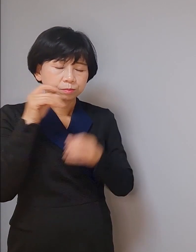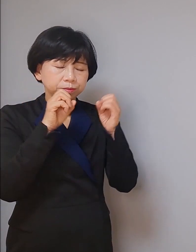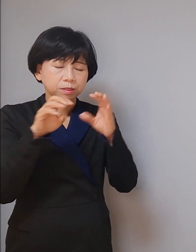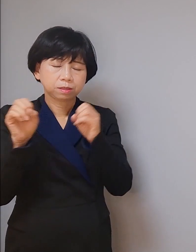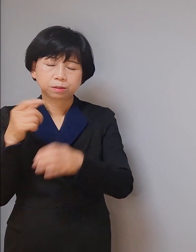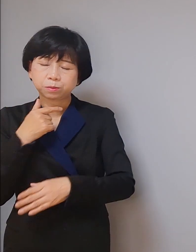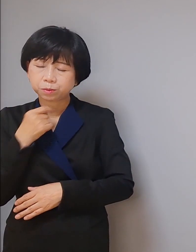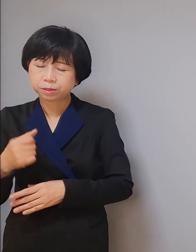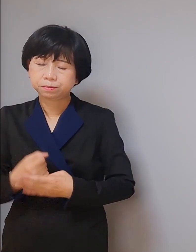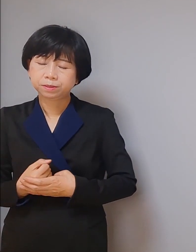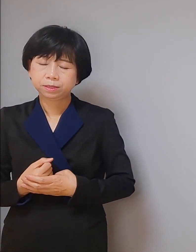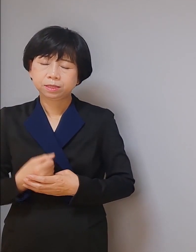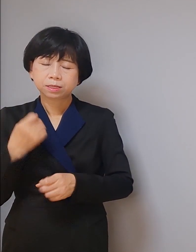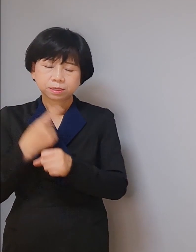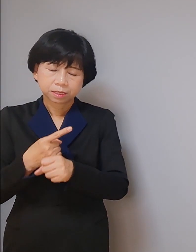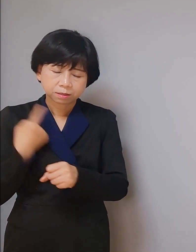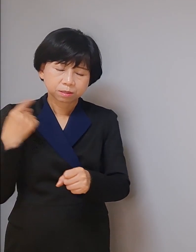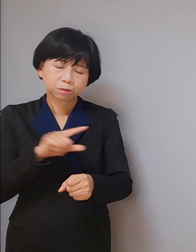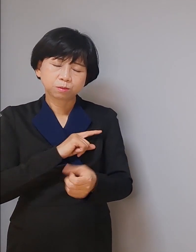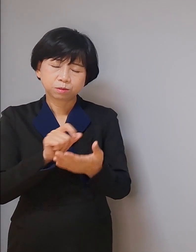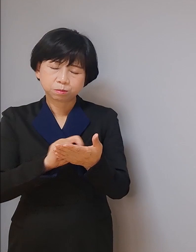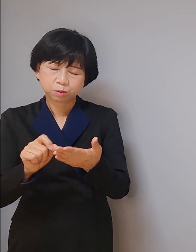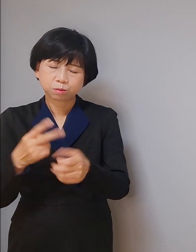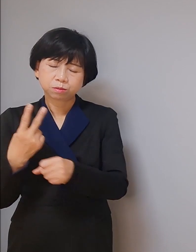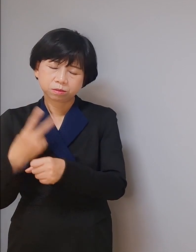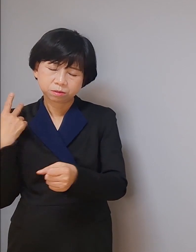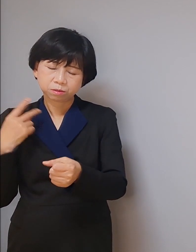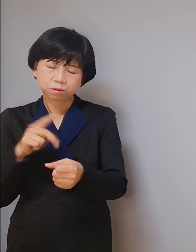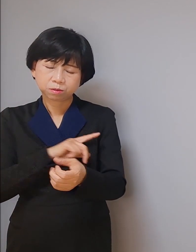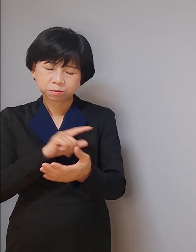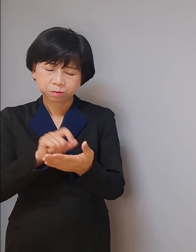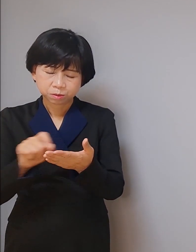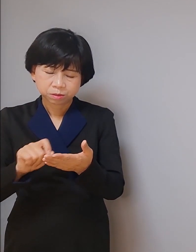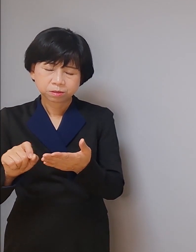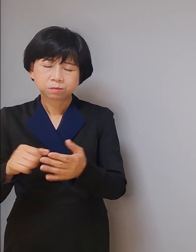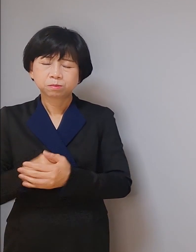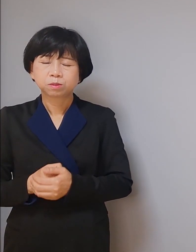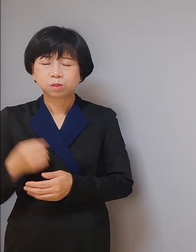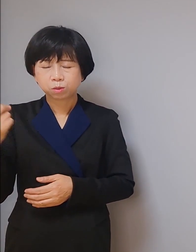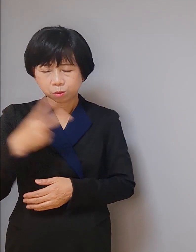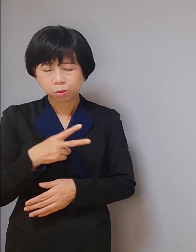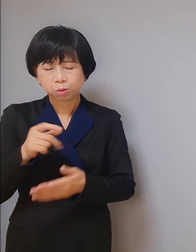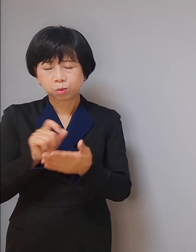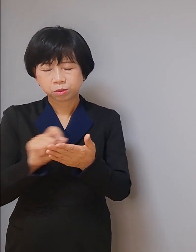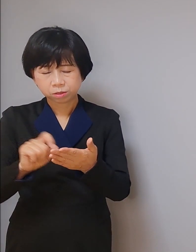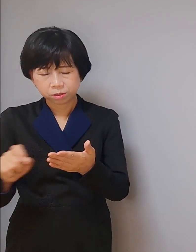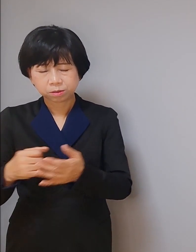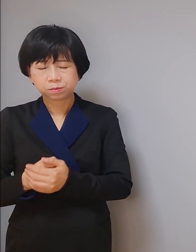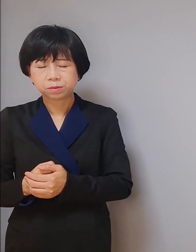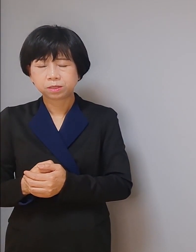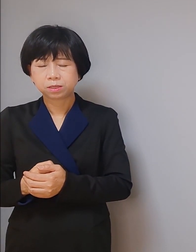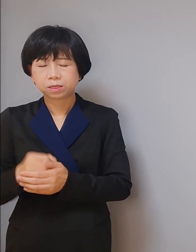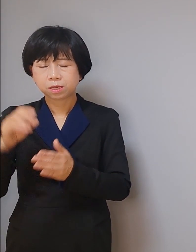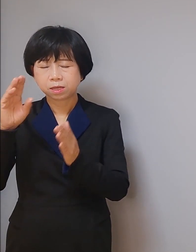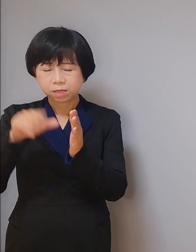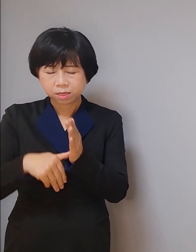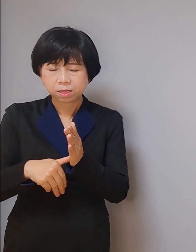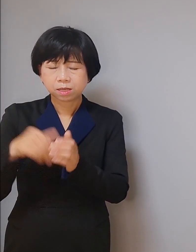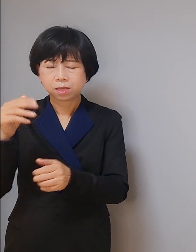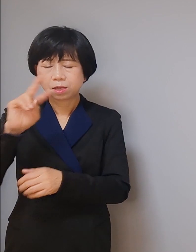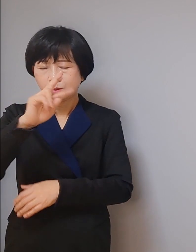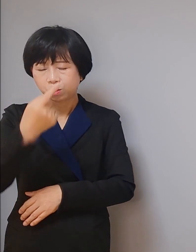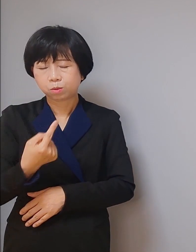원합니다. 작년에도 적었고 재작년에도 적었지만 올해도 적고 기도하려고 합니다. 하나님의 때가 되어 주께 돌아올 줄 믿습니다.